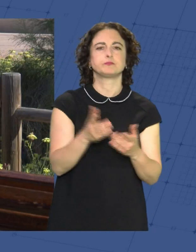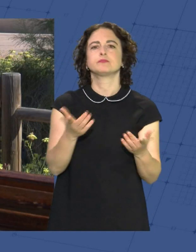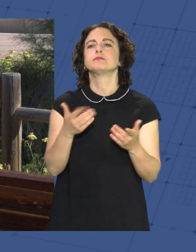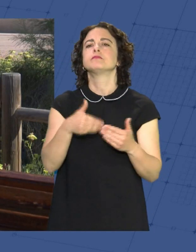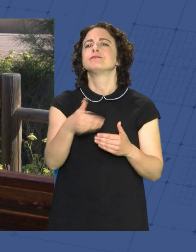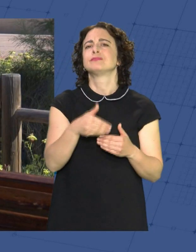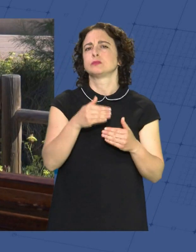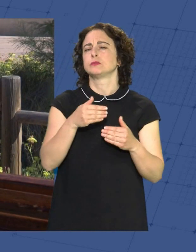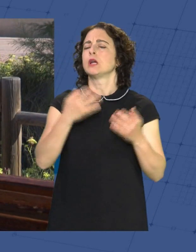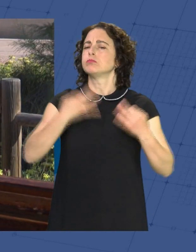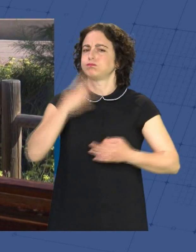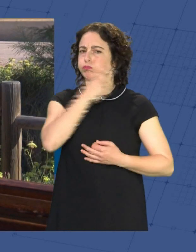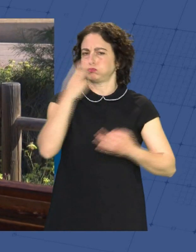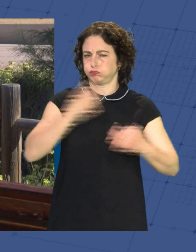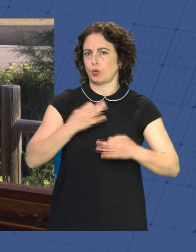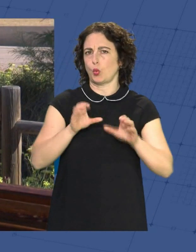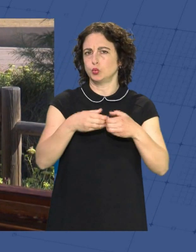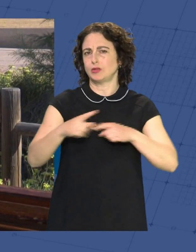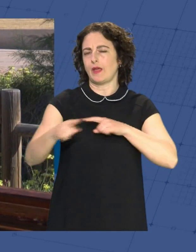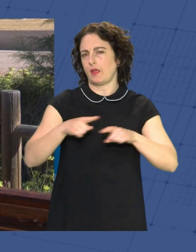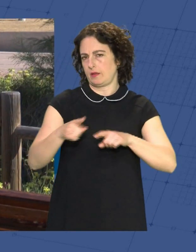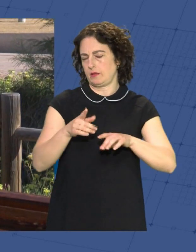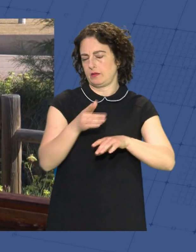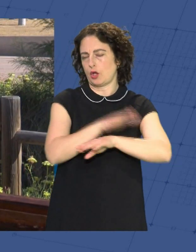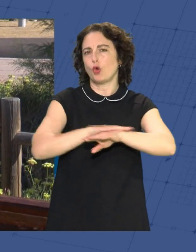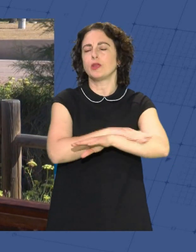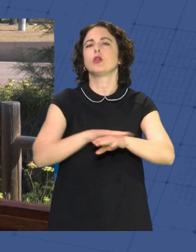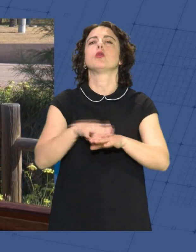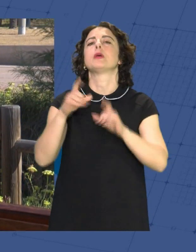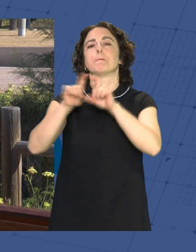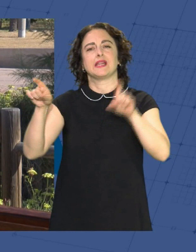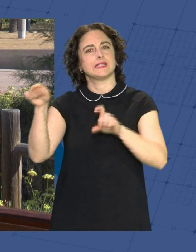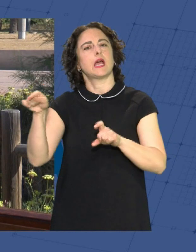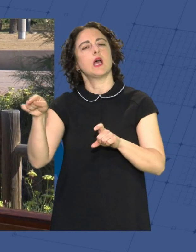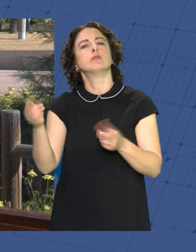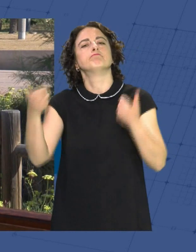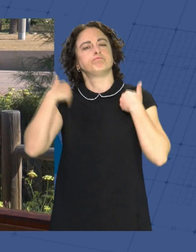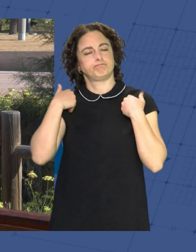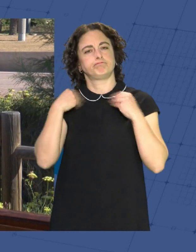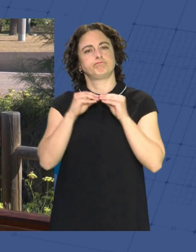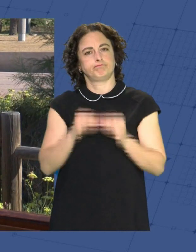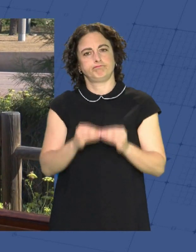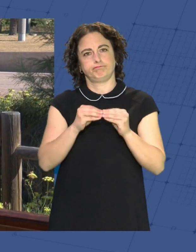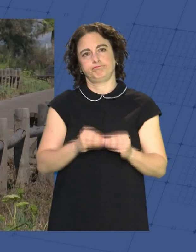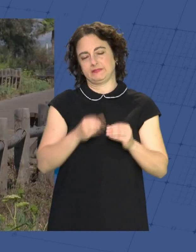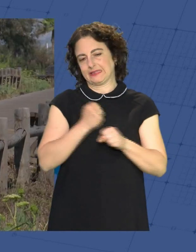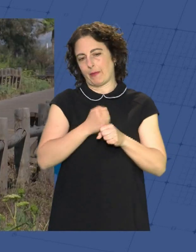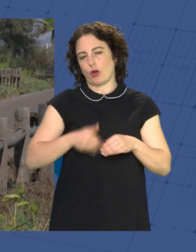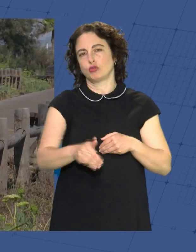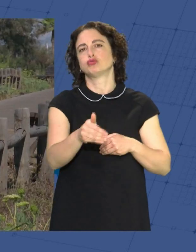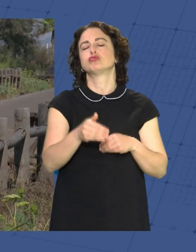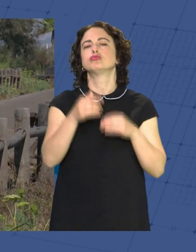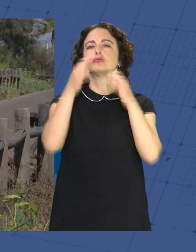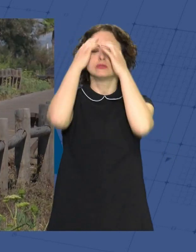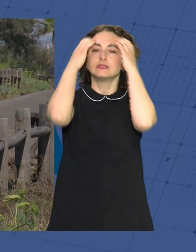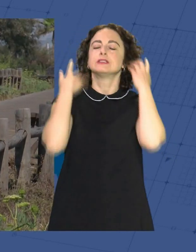ya en Junta de Gobierno y la empresa Verde Urbano Paisajismo y Jardinería es la encargada de acometer estos trabajos, después de